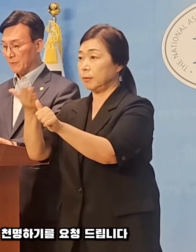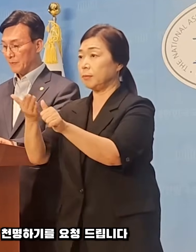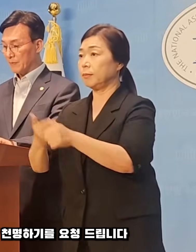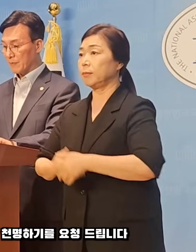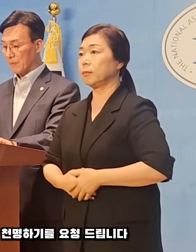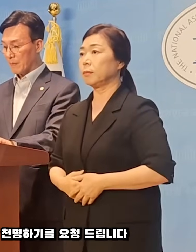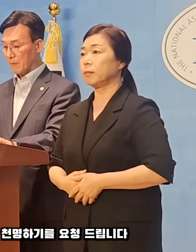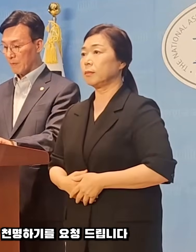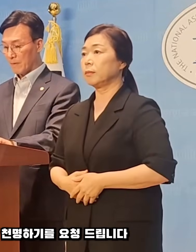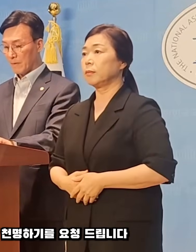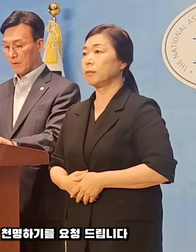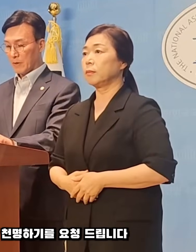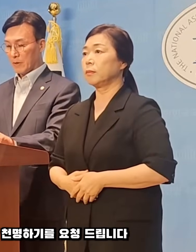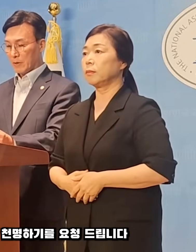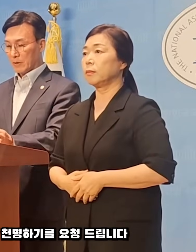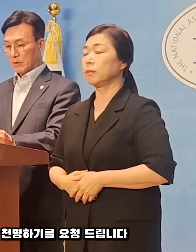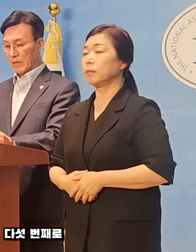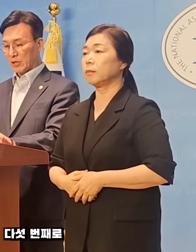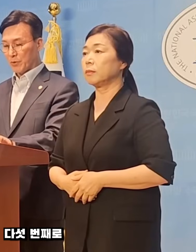요청드립니다.